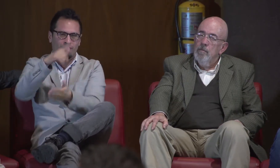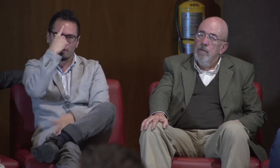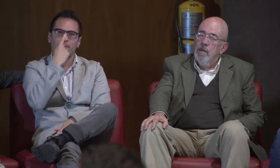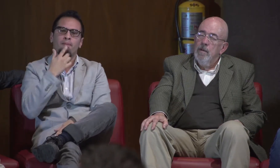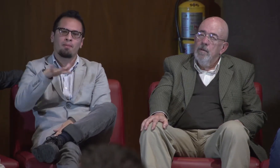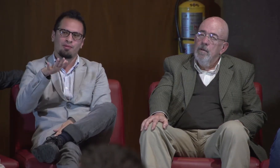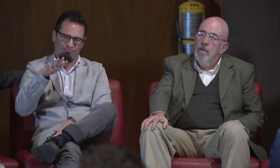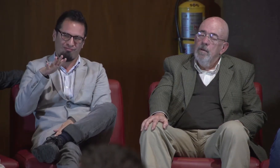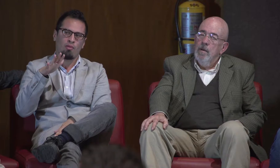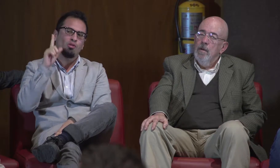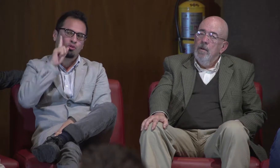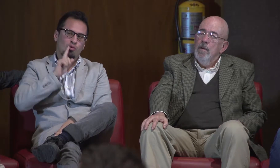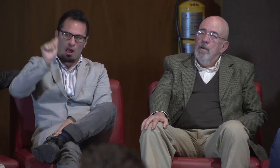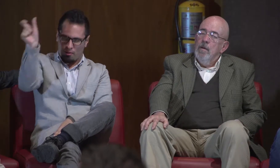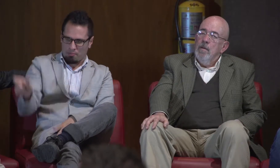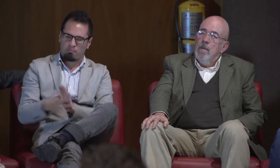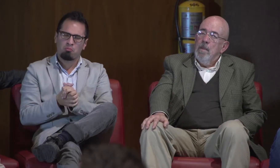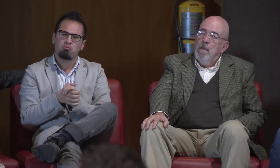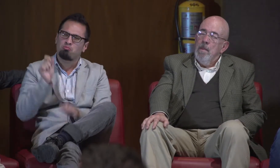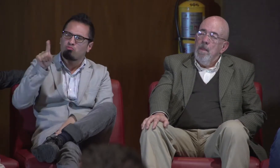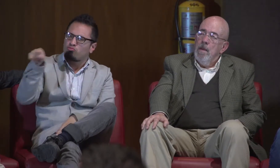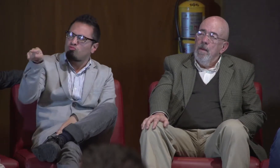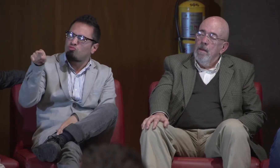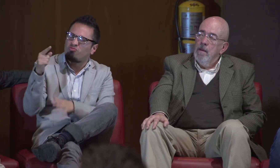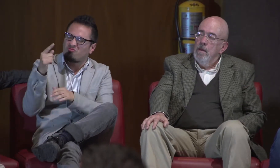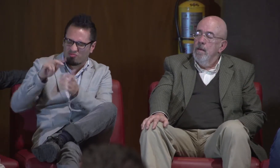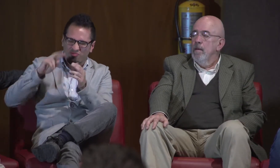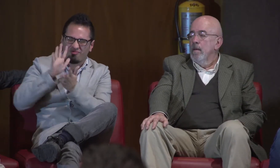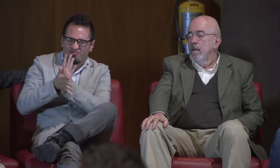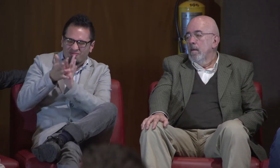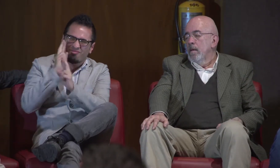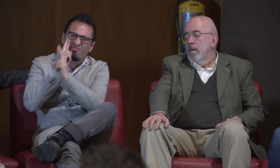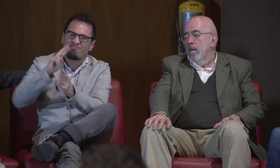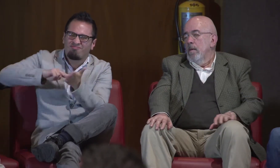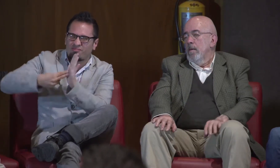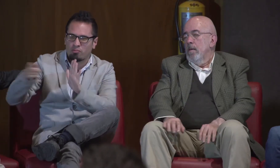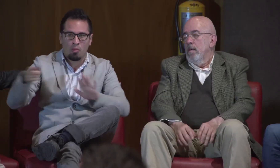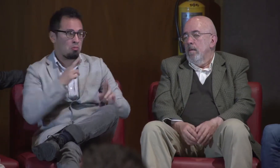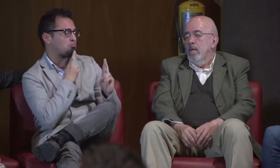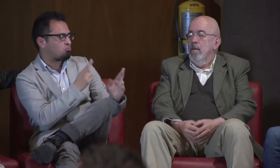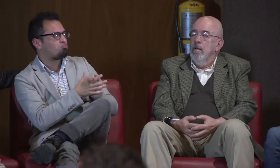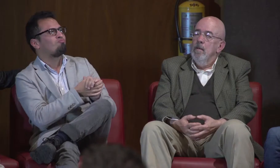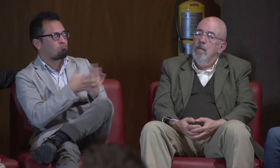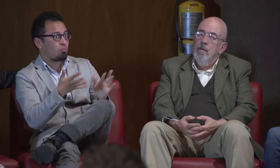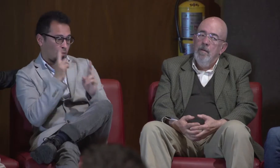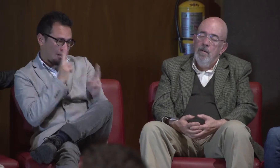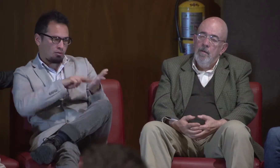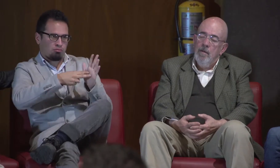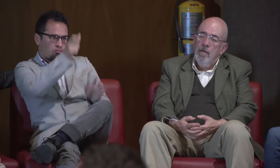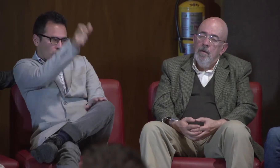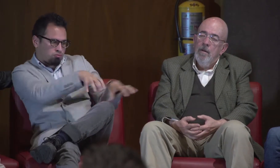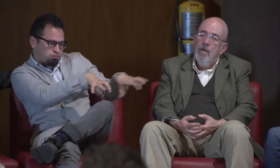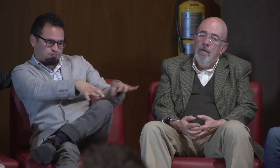yo pensaba específicamente en esas situaciones y tuve la oportunidad en ese momento de estar en Santa Marta y le preguntaba a